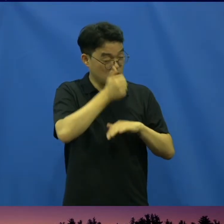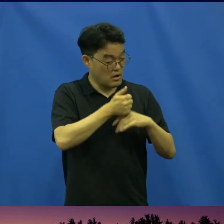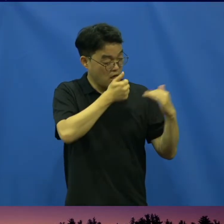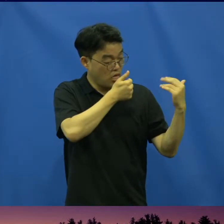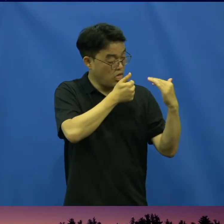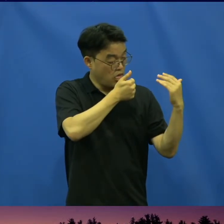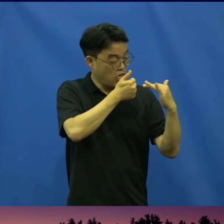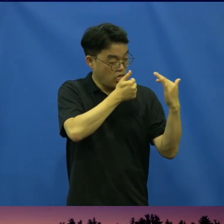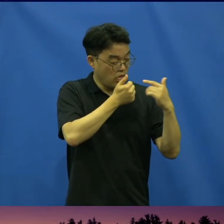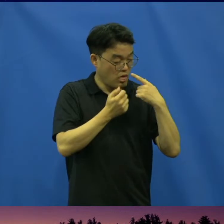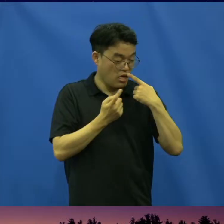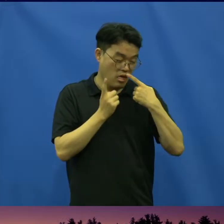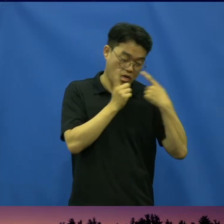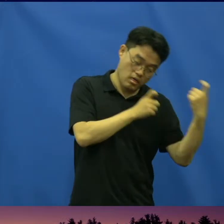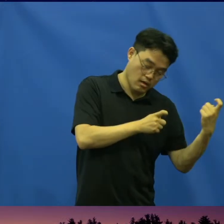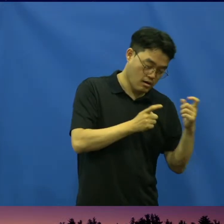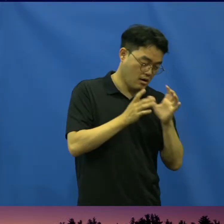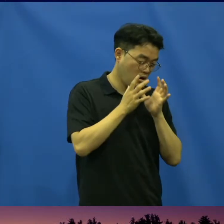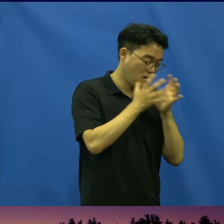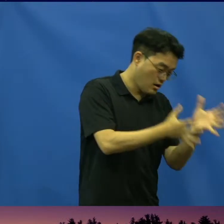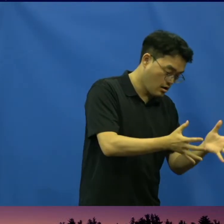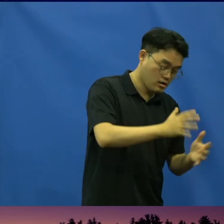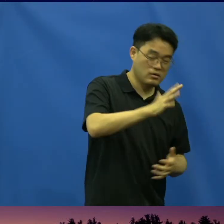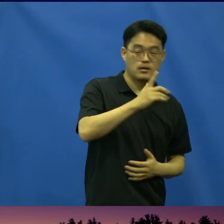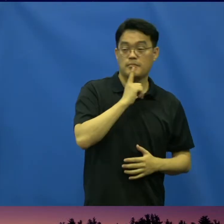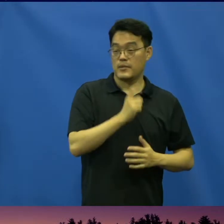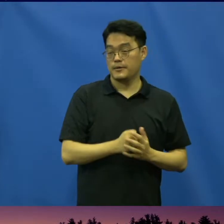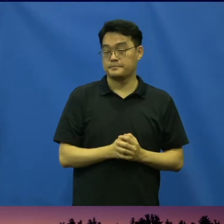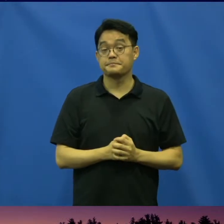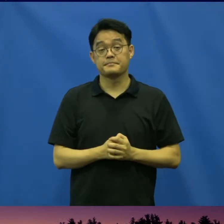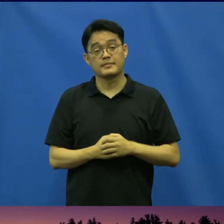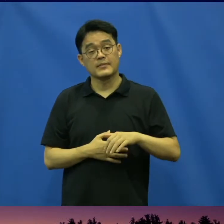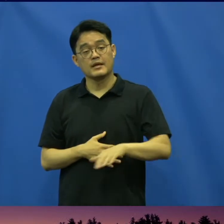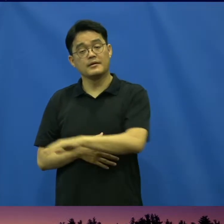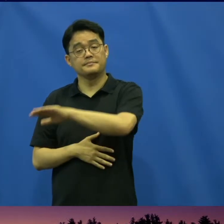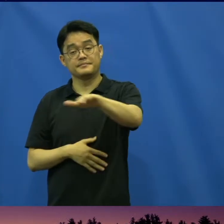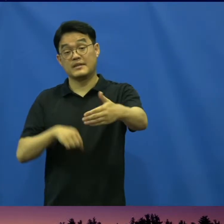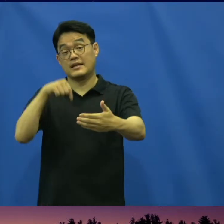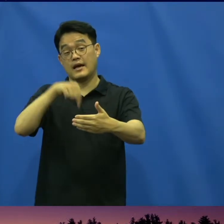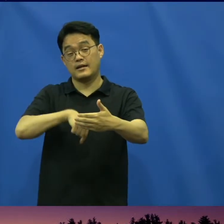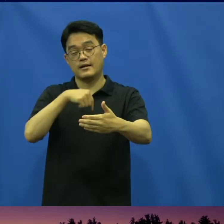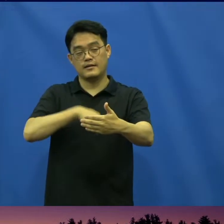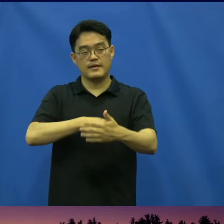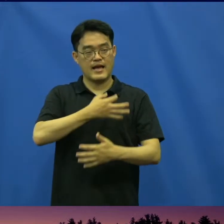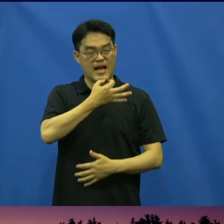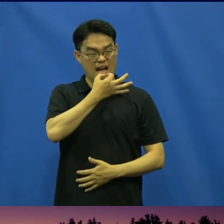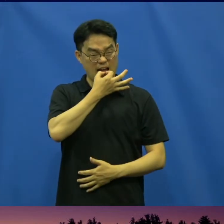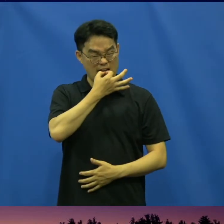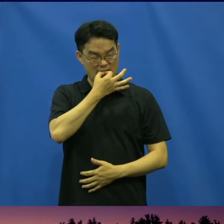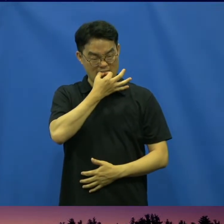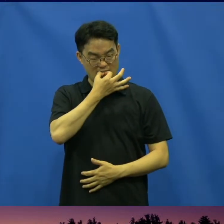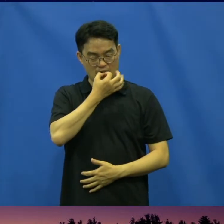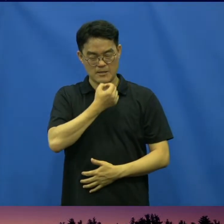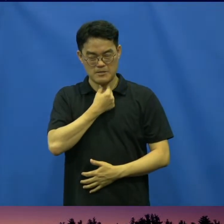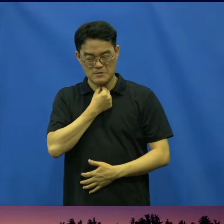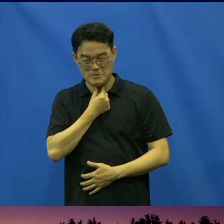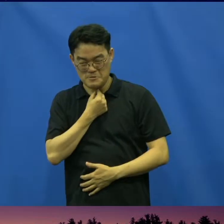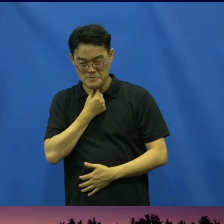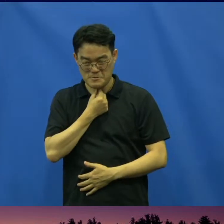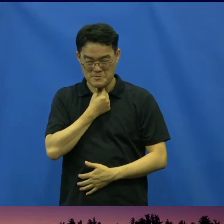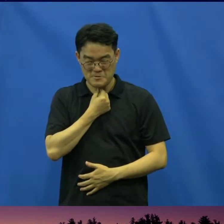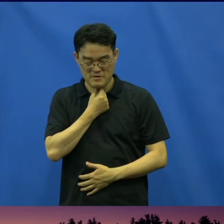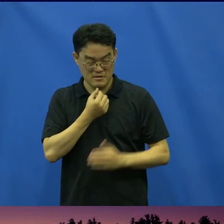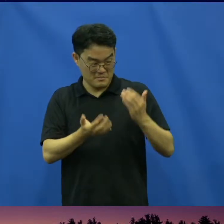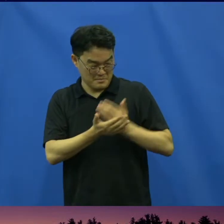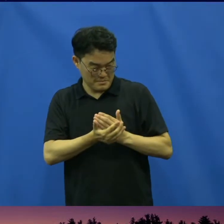이걸로 여러분 욕망을 여러분들 우리 안에 있는 욕망을 적극적으로 다루지 않으면 시험이 기다리고 있는 거예요.